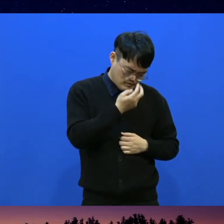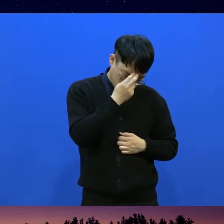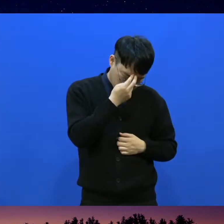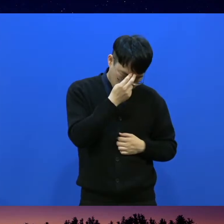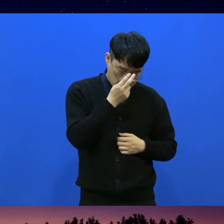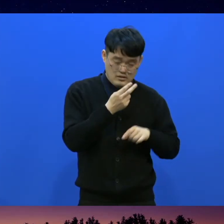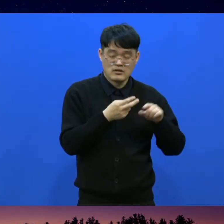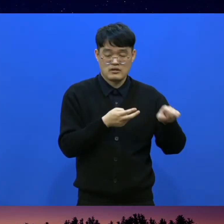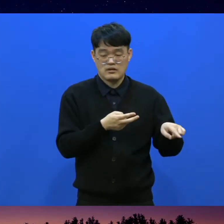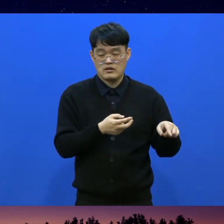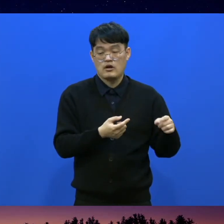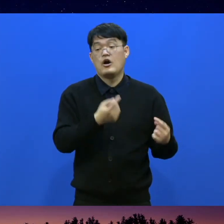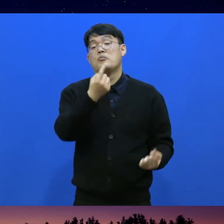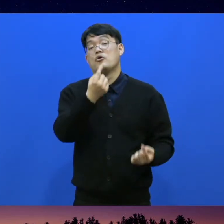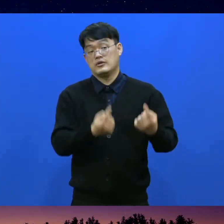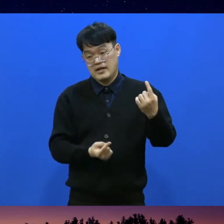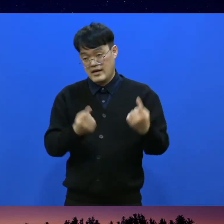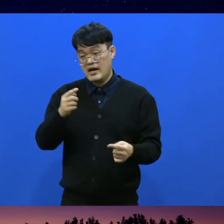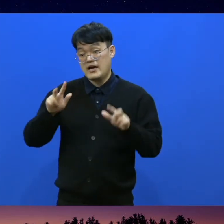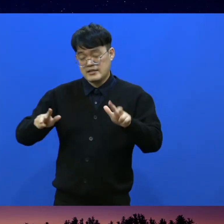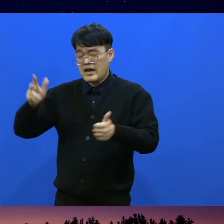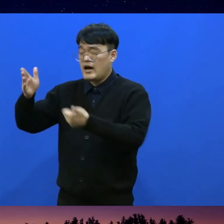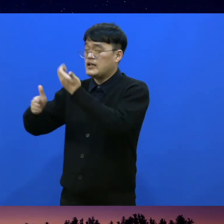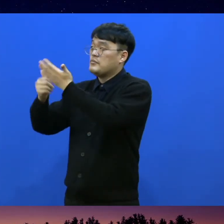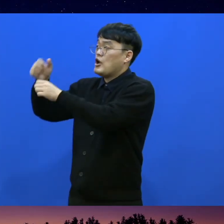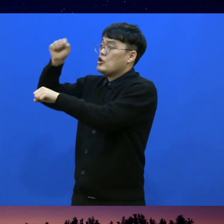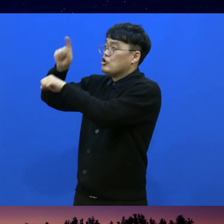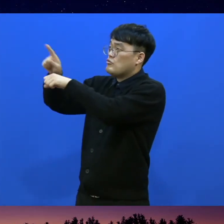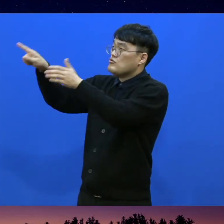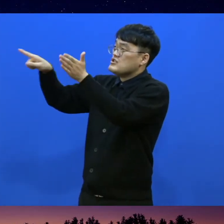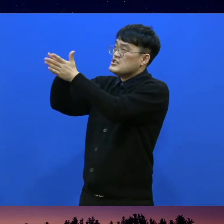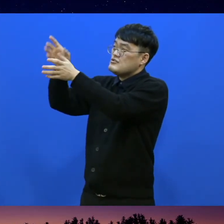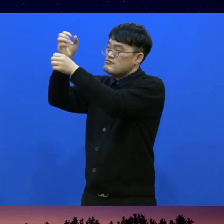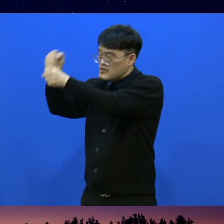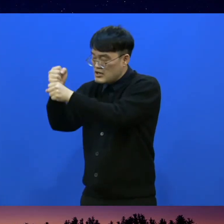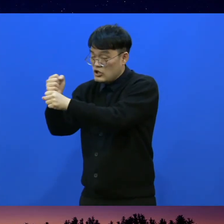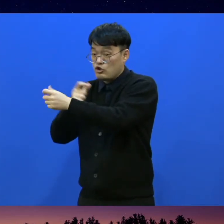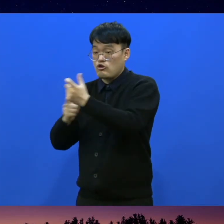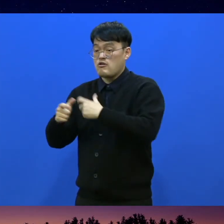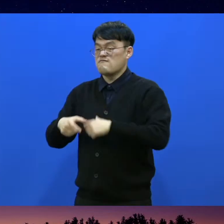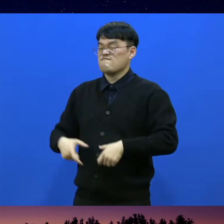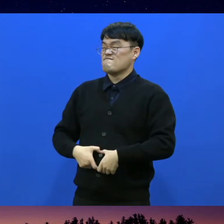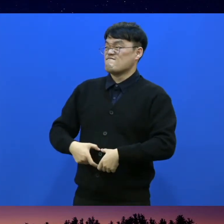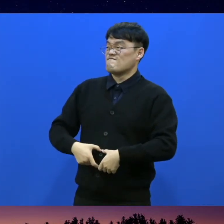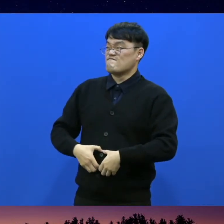여러분 하나님의 그 성품을 신뢰할수록 기도는 더 대담해져요. 대담해져요.